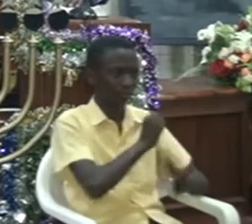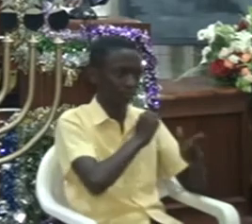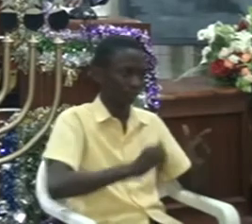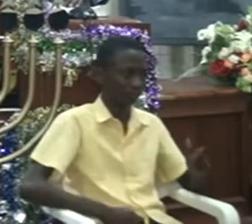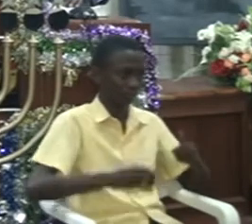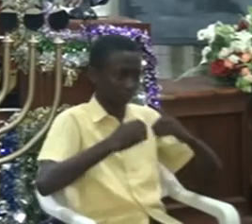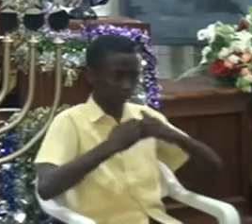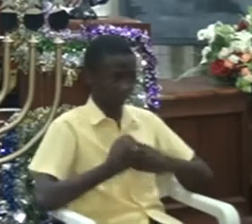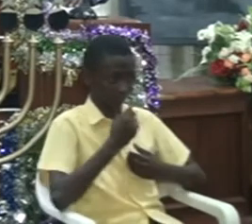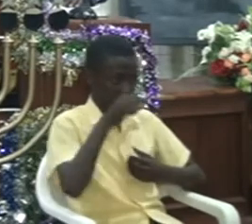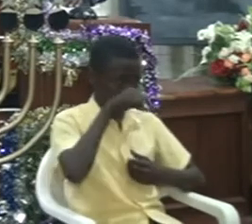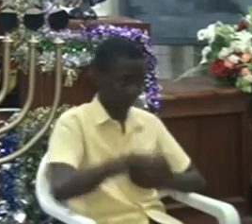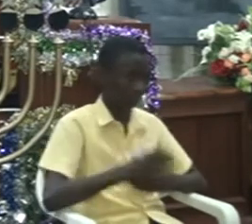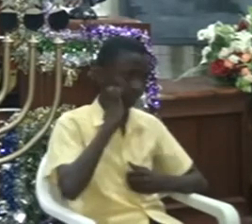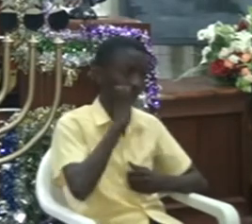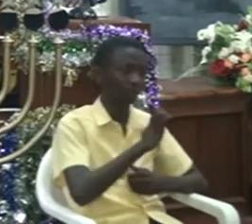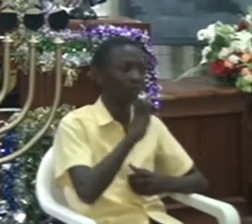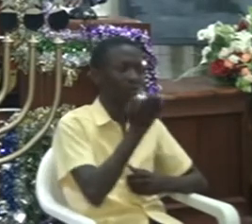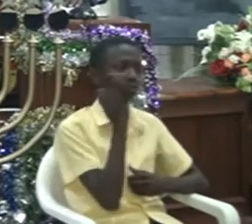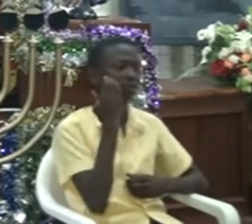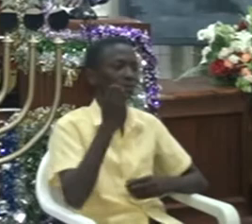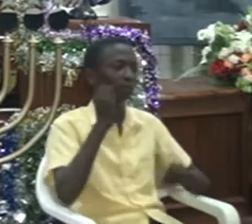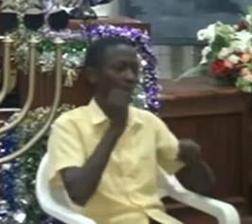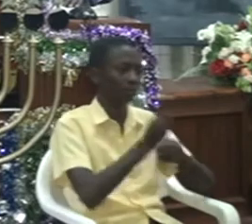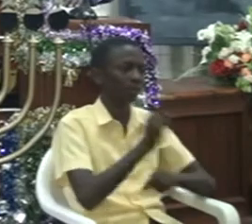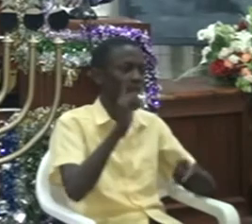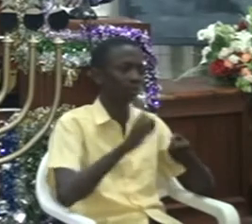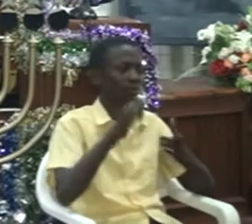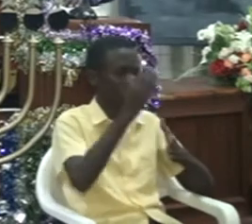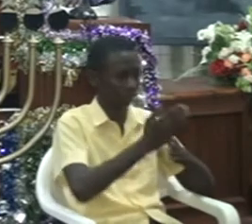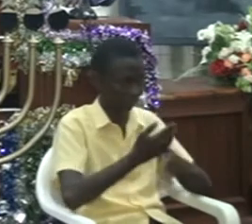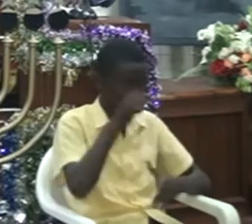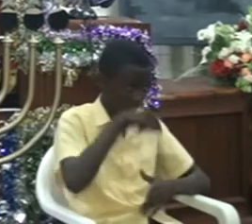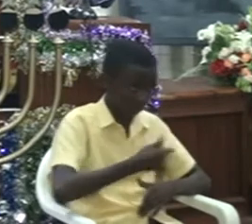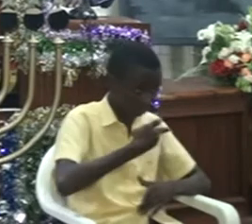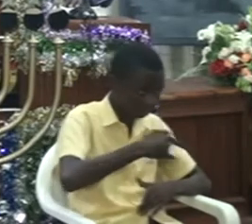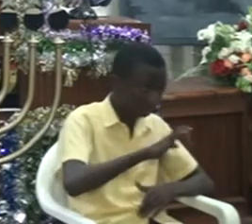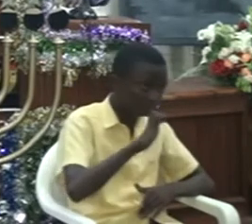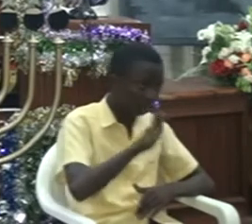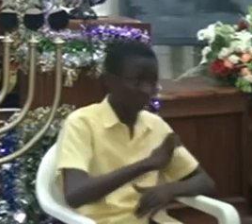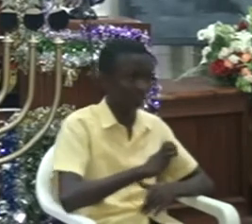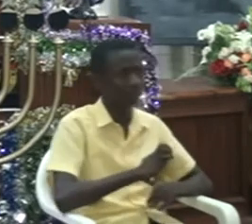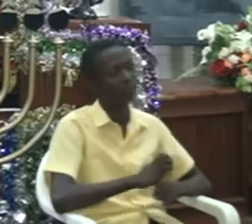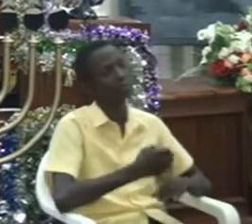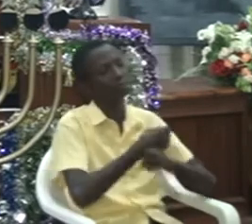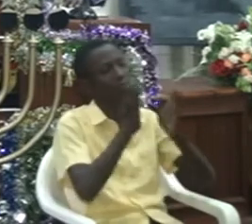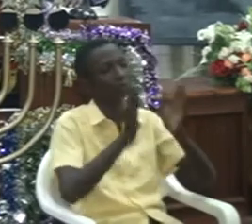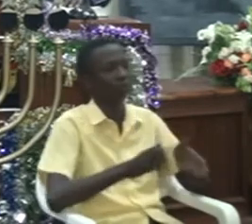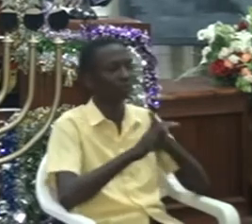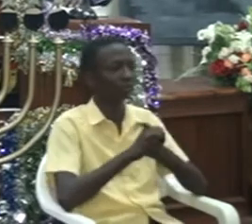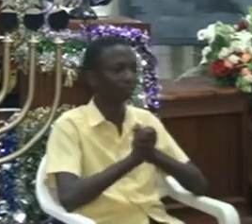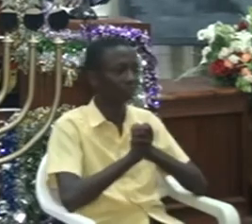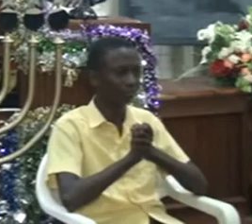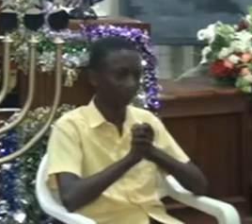était prête à croire que c'est lui le Messie. Na bwana kona kwamba ule mwanamke alikuwa tayari kuamini kwamba yeye